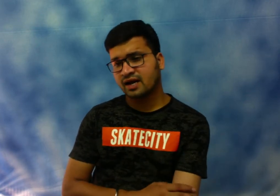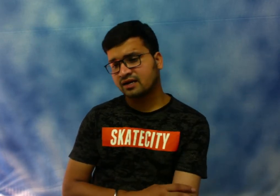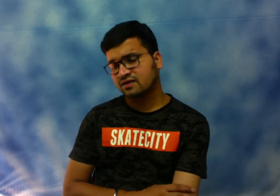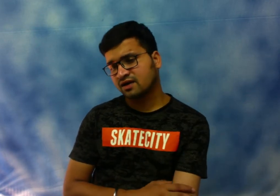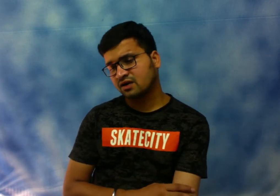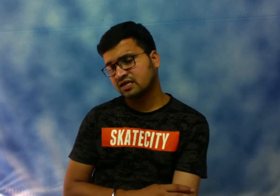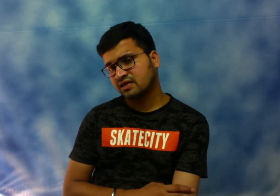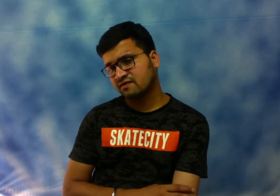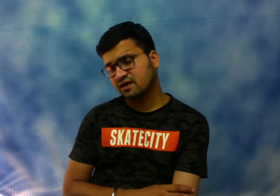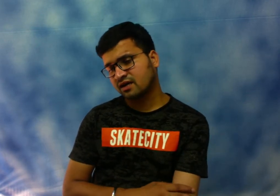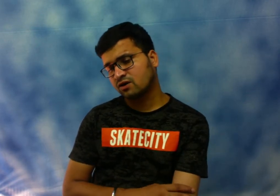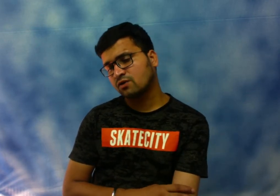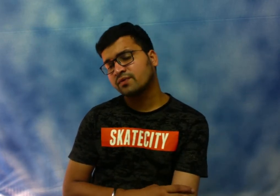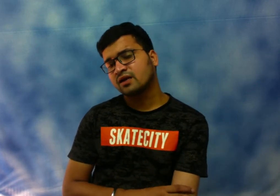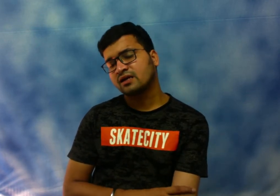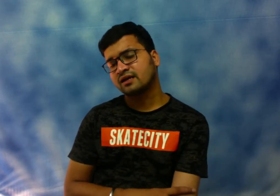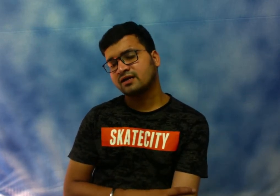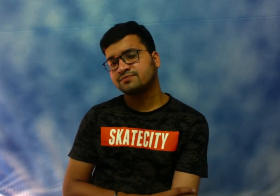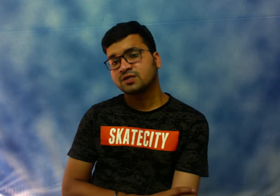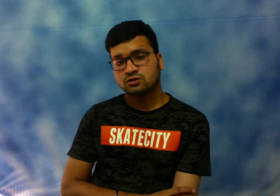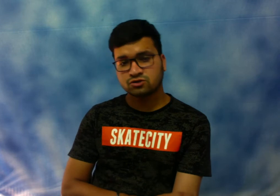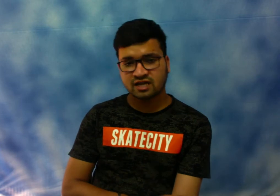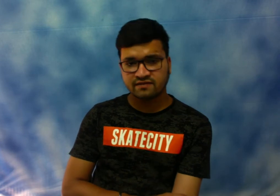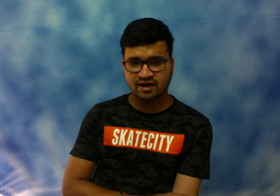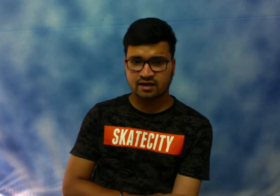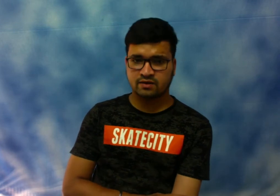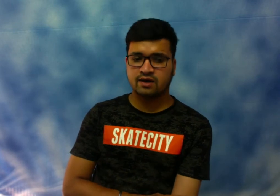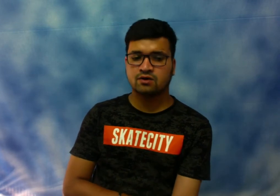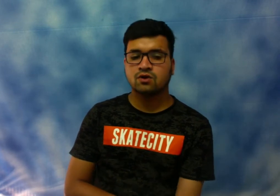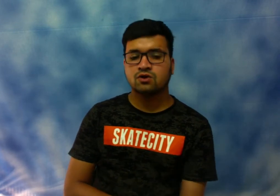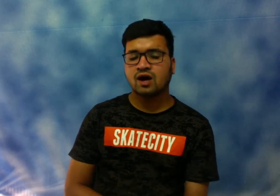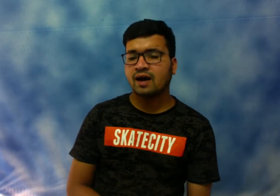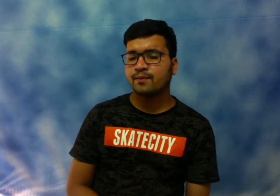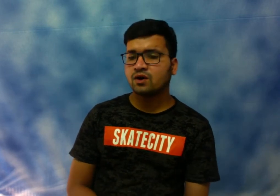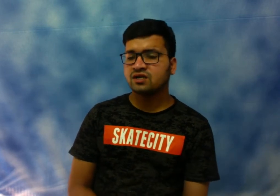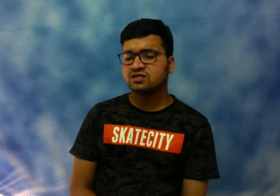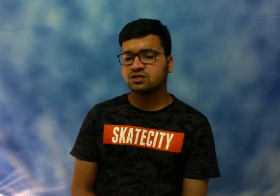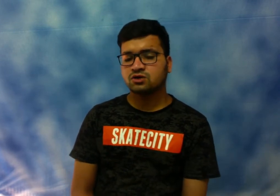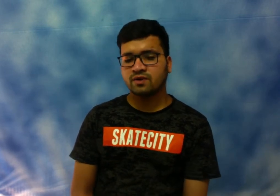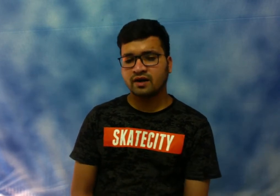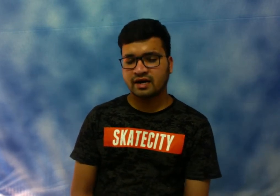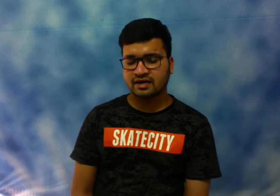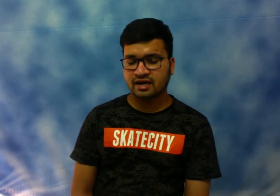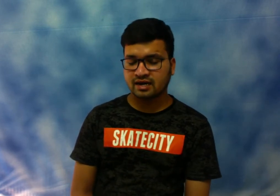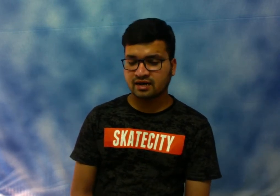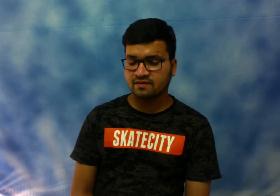ब्लैंकेट वगैरह चादरें वगैरह हो या जूते ही वगैरह क्यों ना हो, तो आपको इन चीजों को मतलब इकट्ठा करके